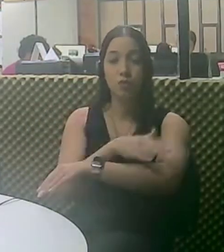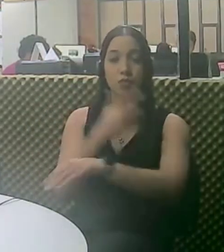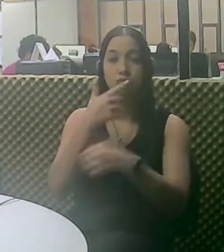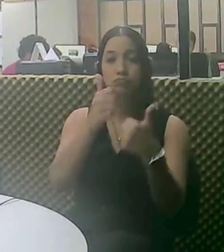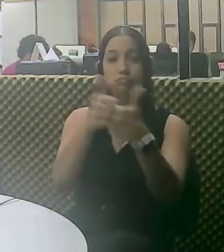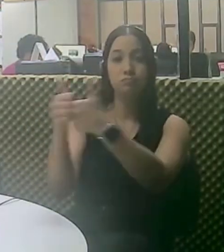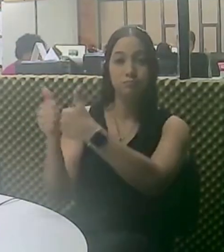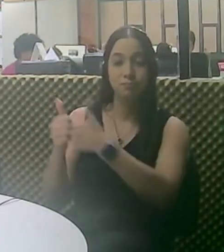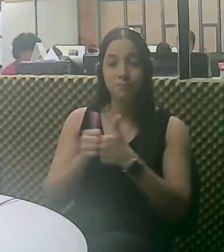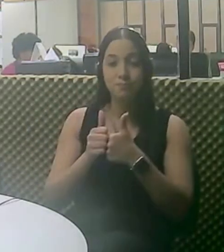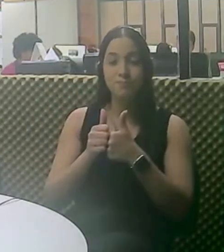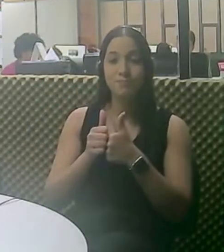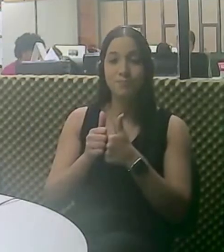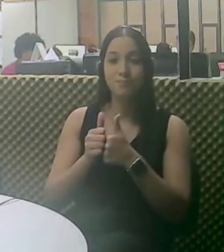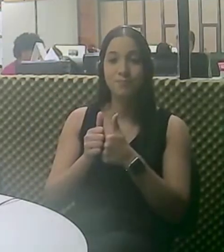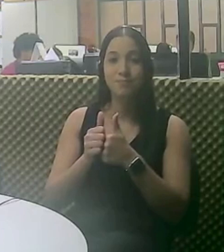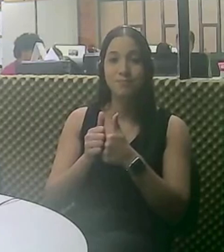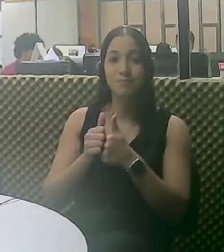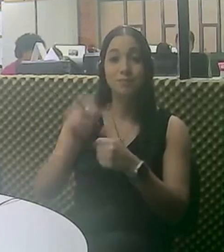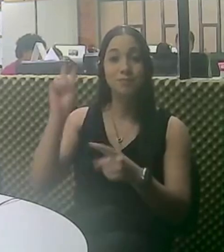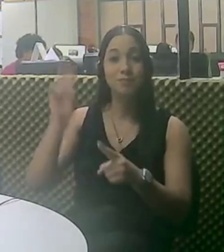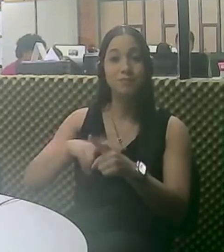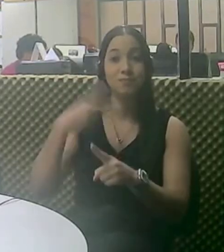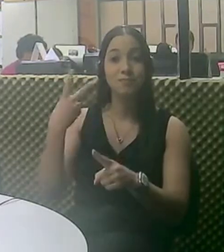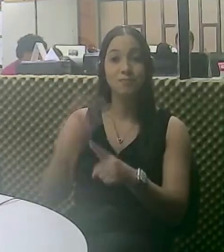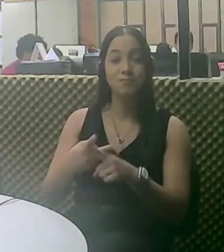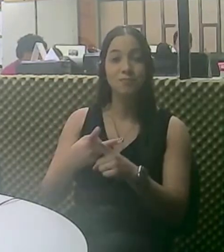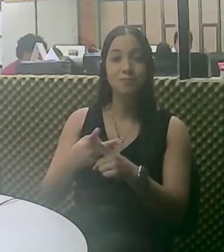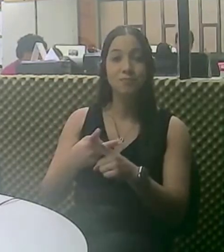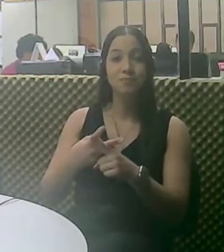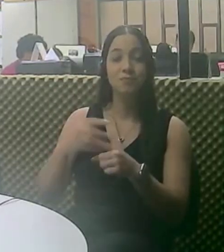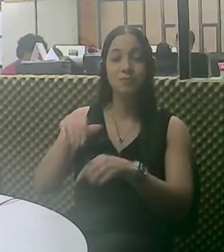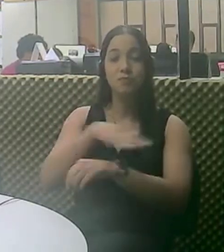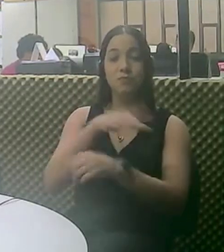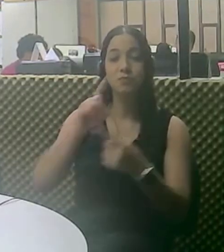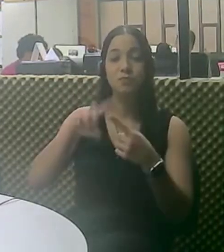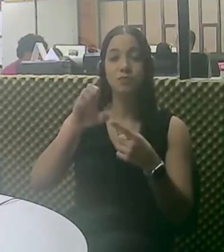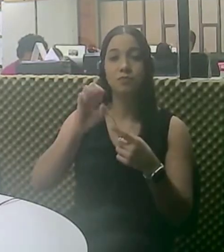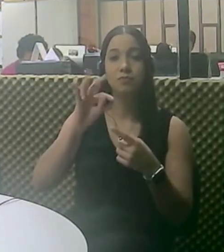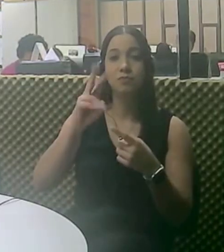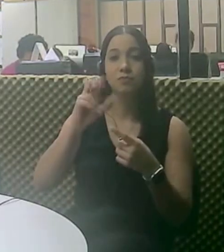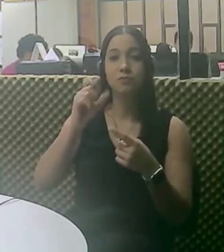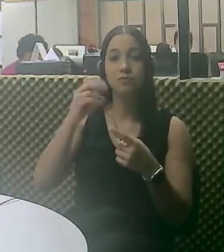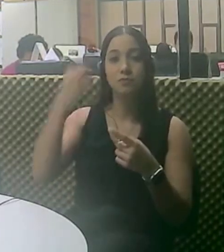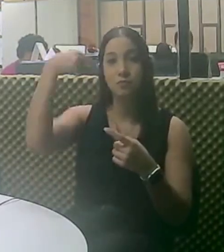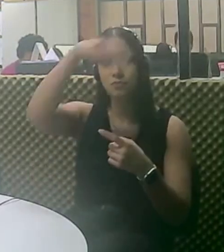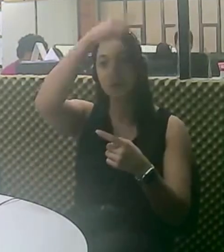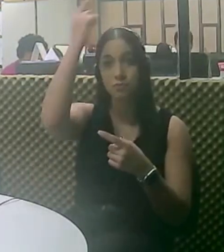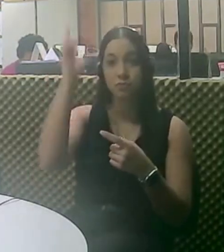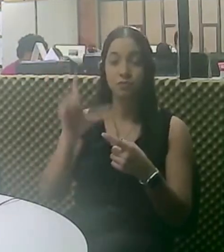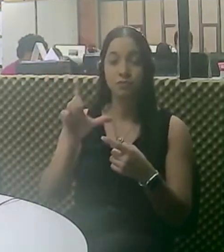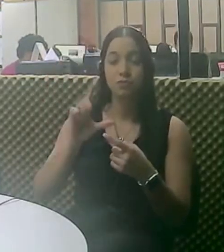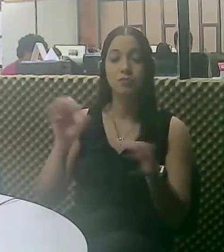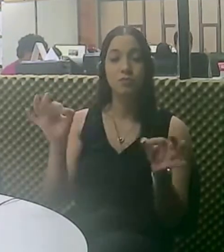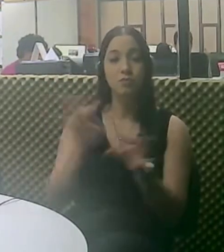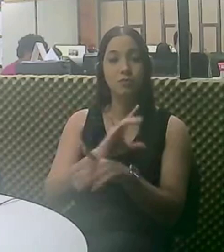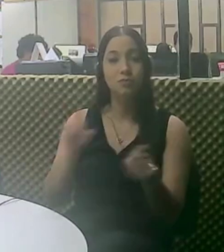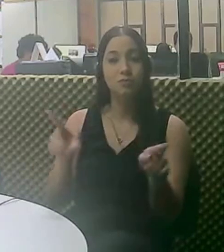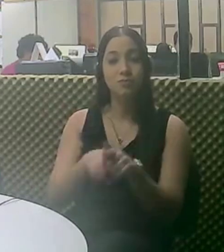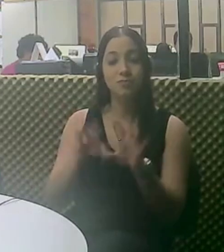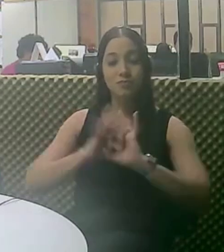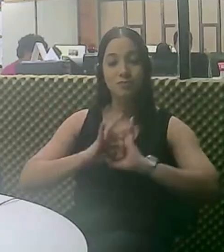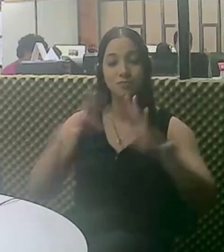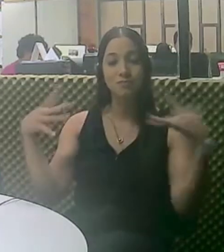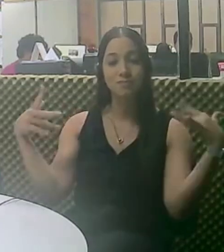adjacentes. Além desta via, a duplicação da Rua do Estivador, no bairro São Lucas, também foi concluída e liberada para